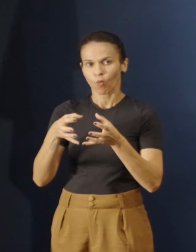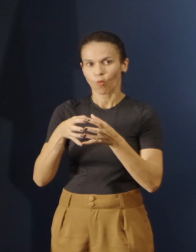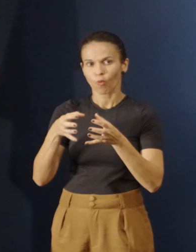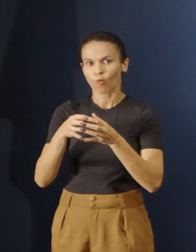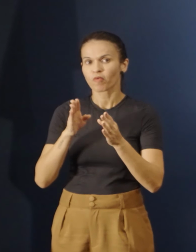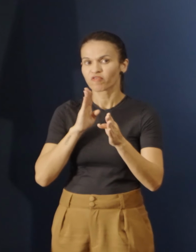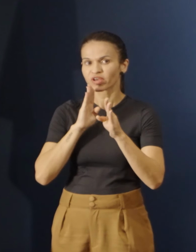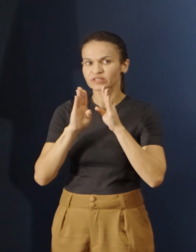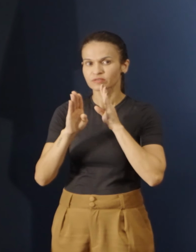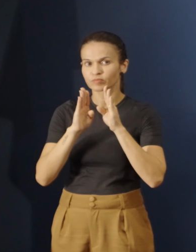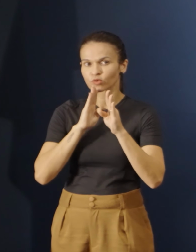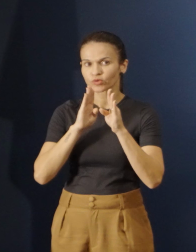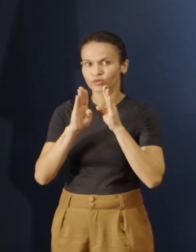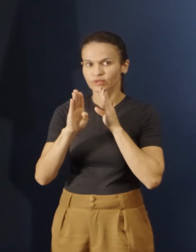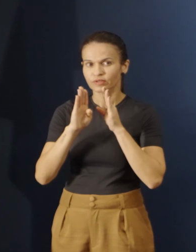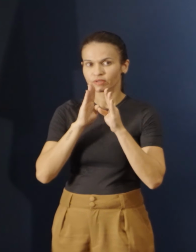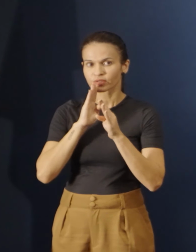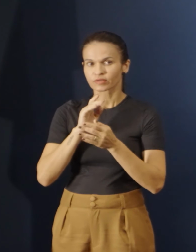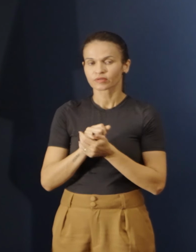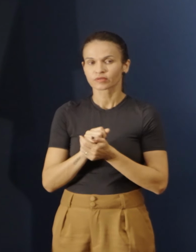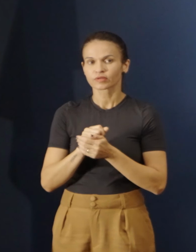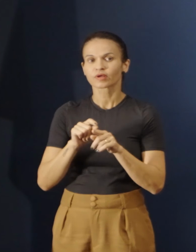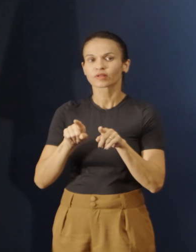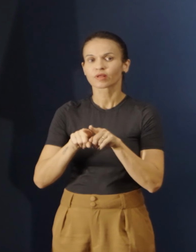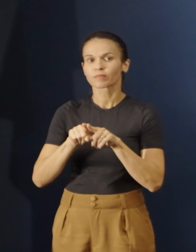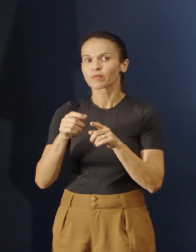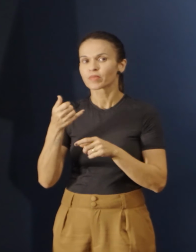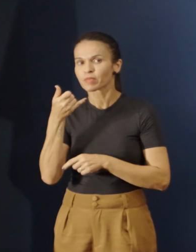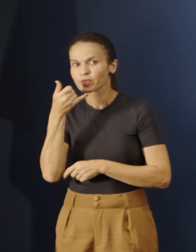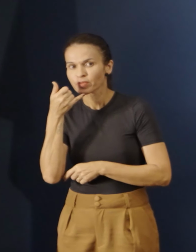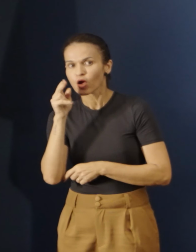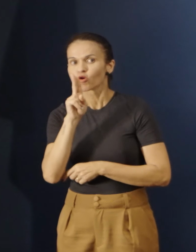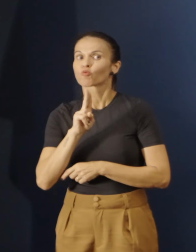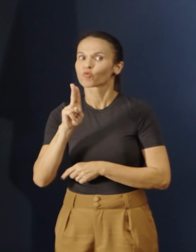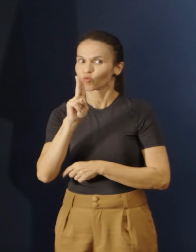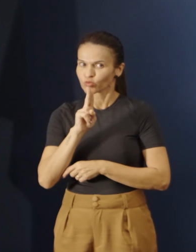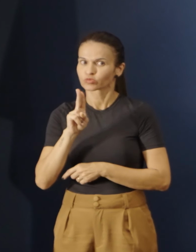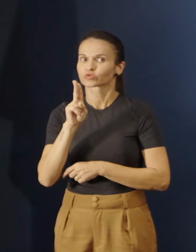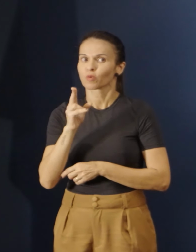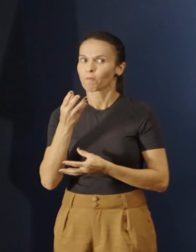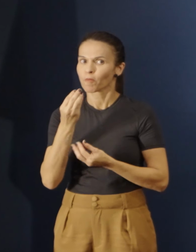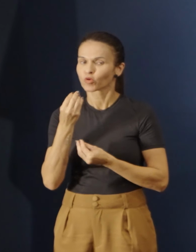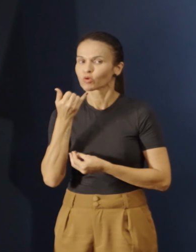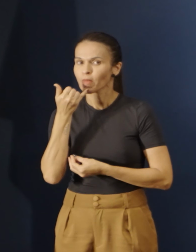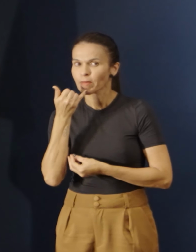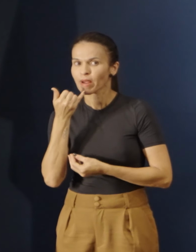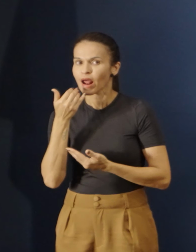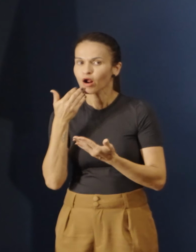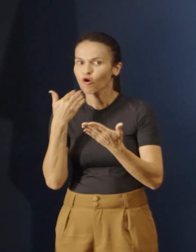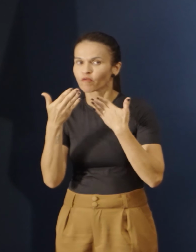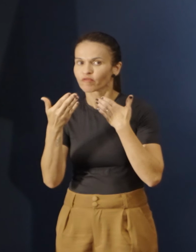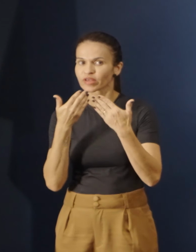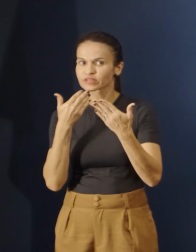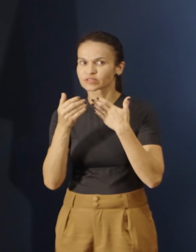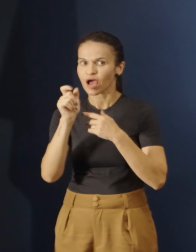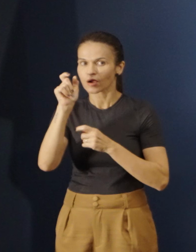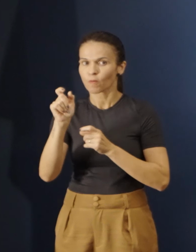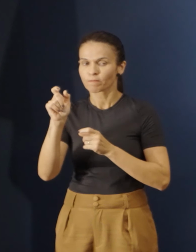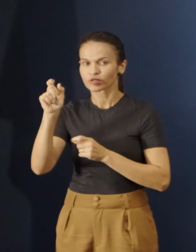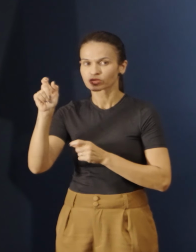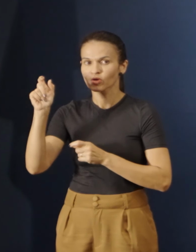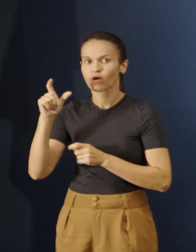Facebook. E o próprio áudio mesmo, eu utilizo muito áudio para conversar com pessoas. E a gente